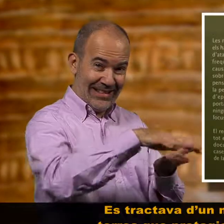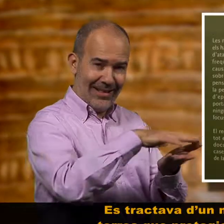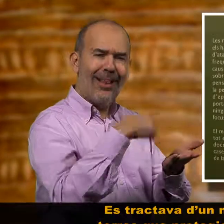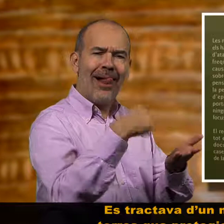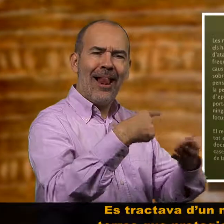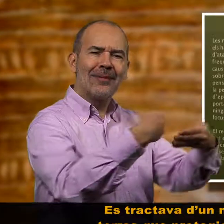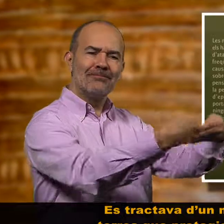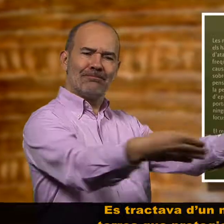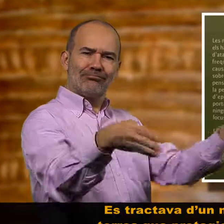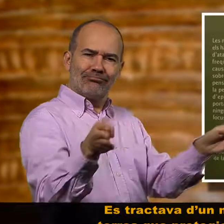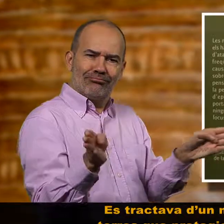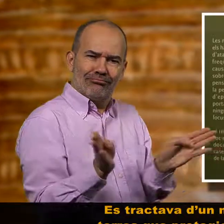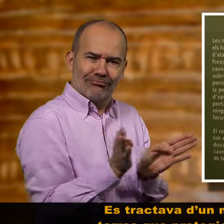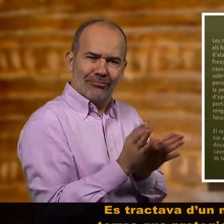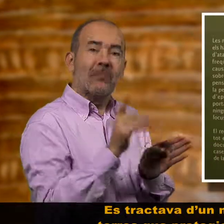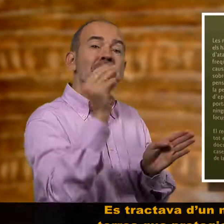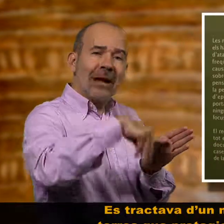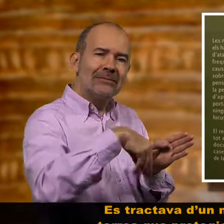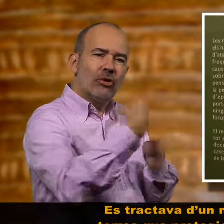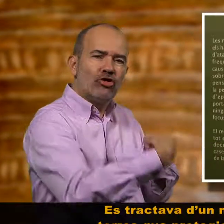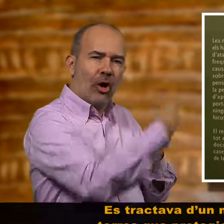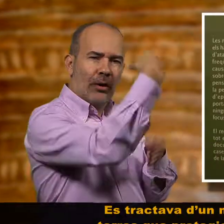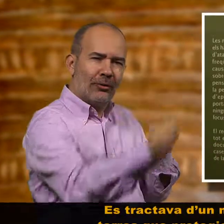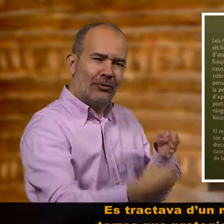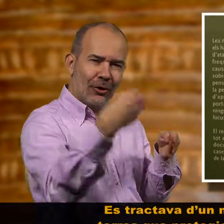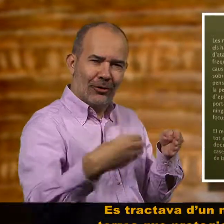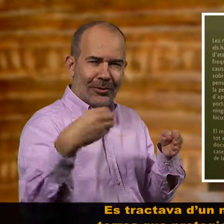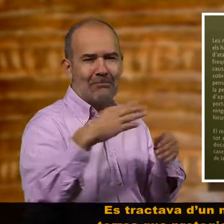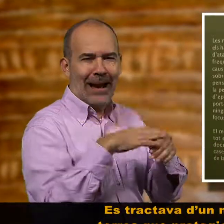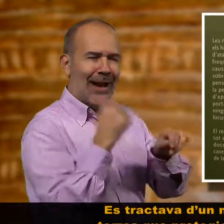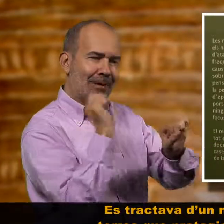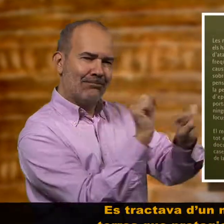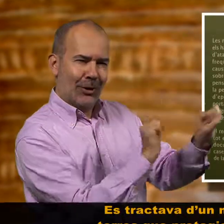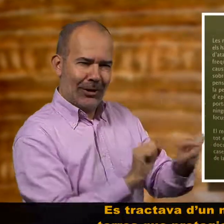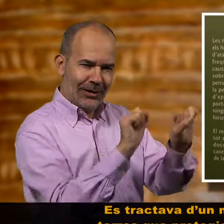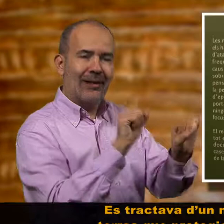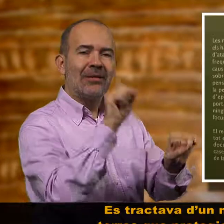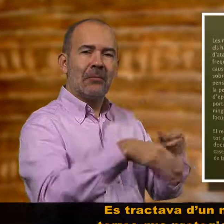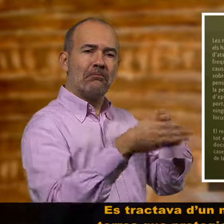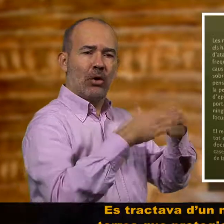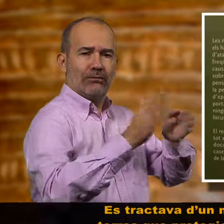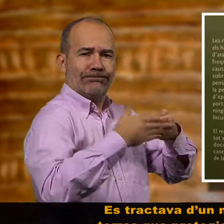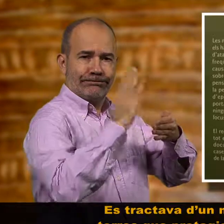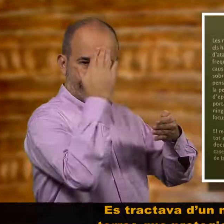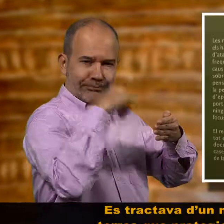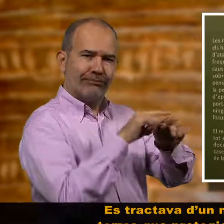Es tractava d'un mur dotat de torres que protegien els portals i d'un vall o fossat que encerclava el mur pel